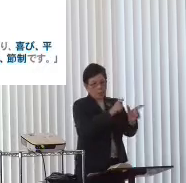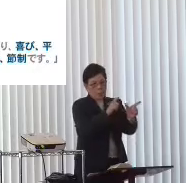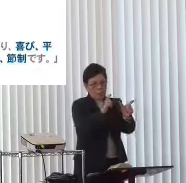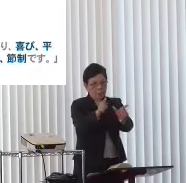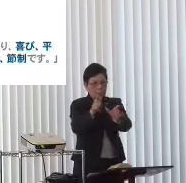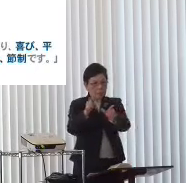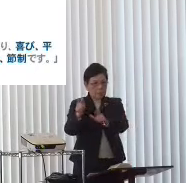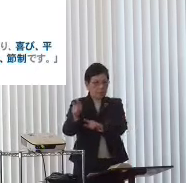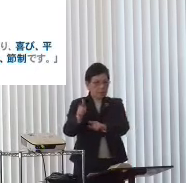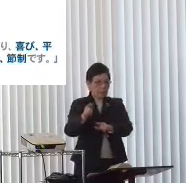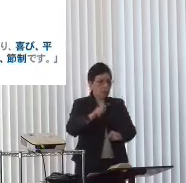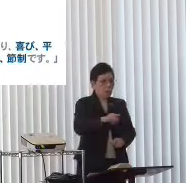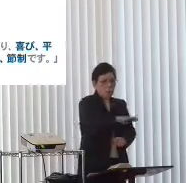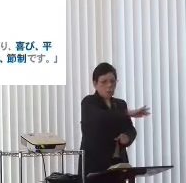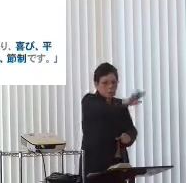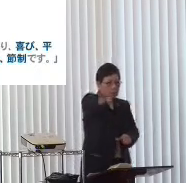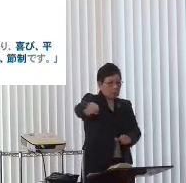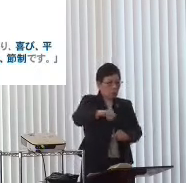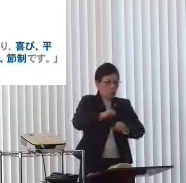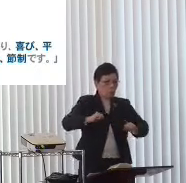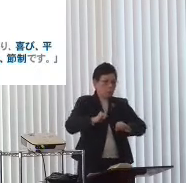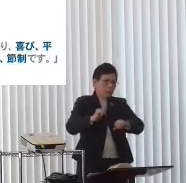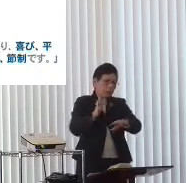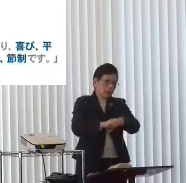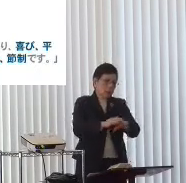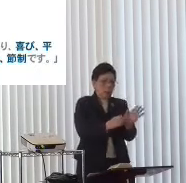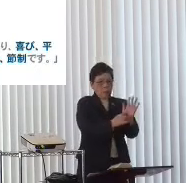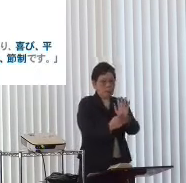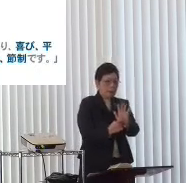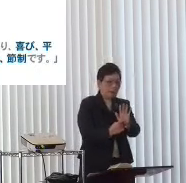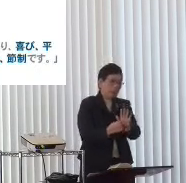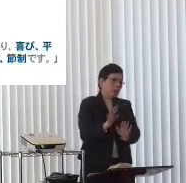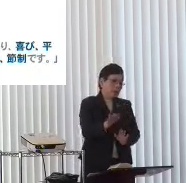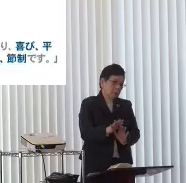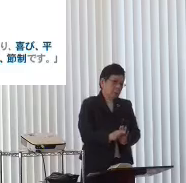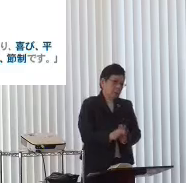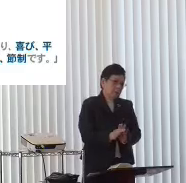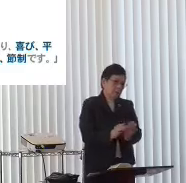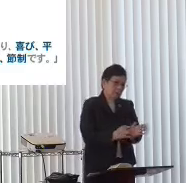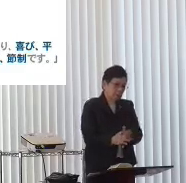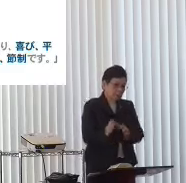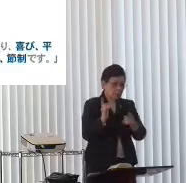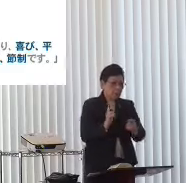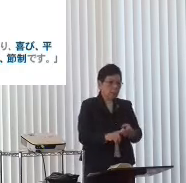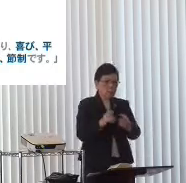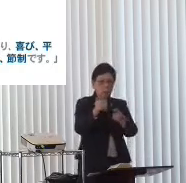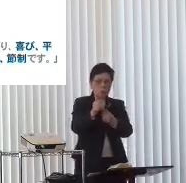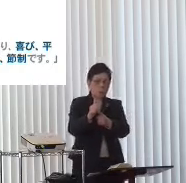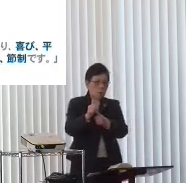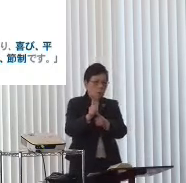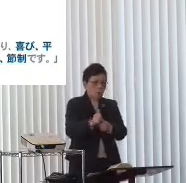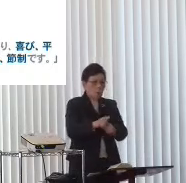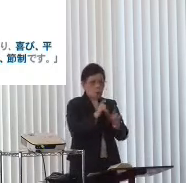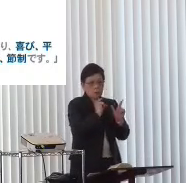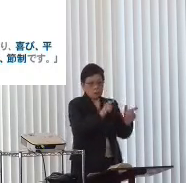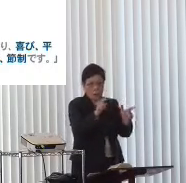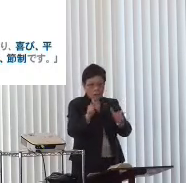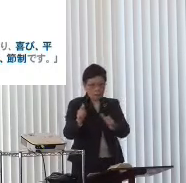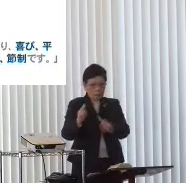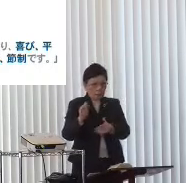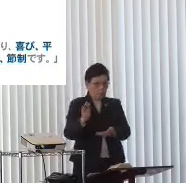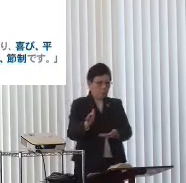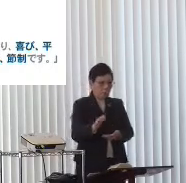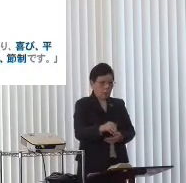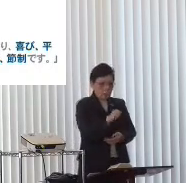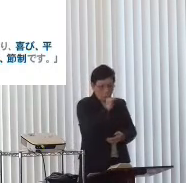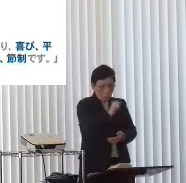たちの態度や生き方、それらのことを通してイエスキリストを伝えていくということが、まさに